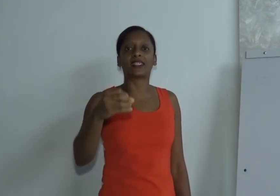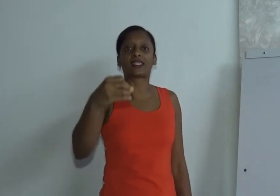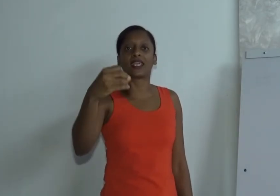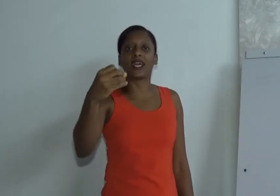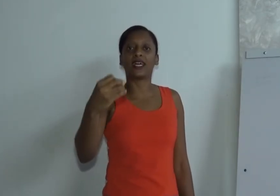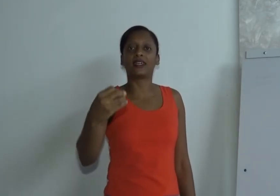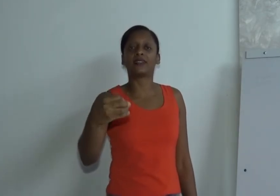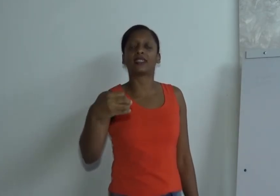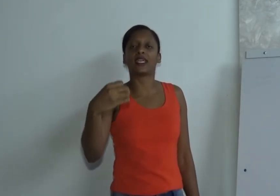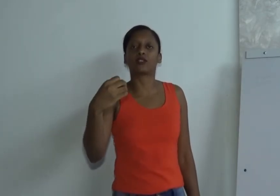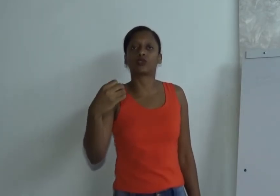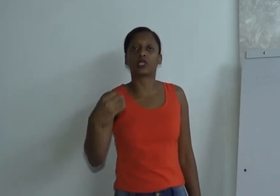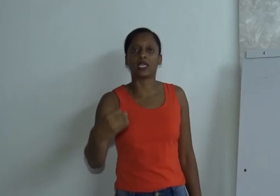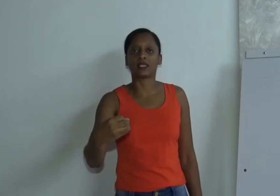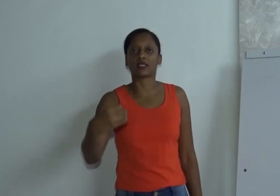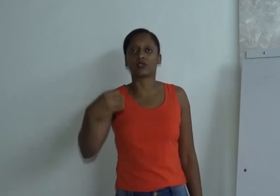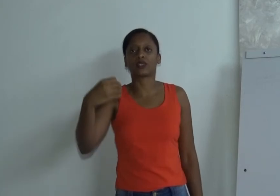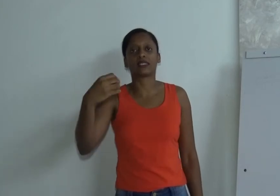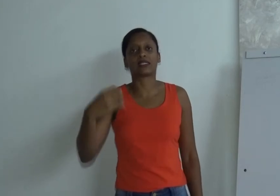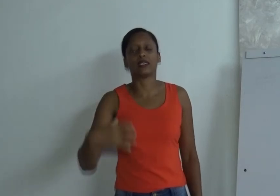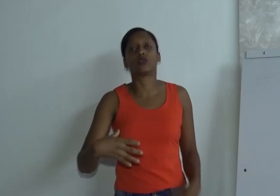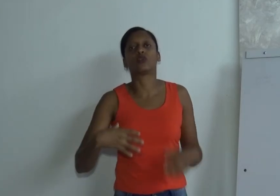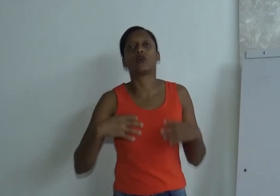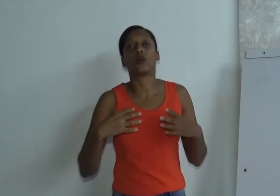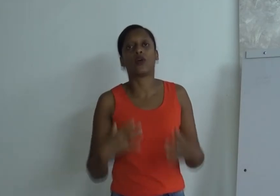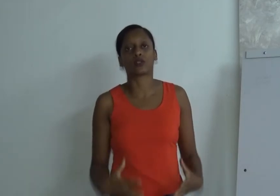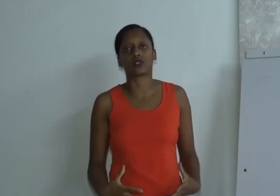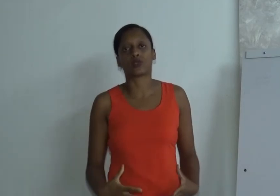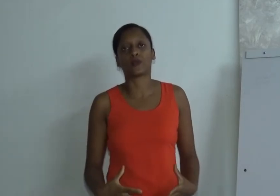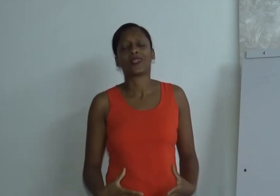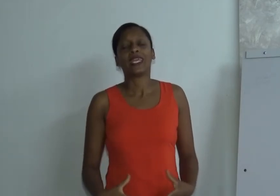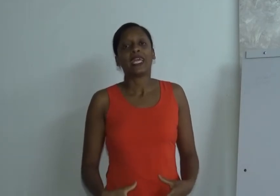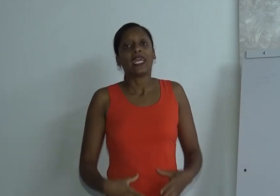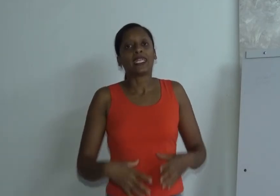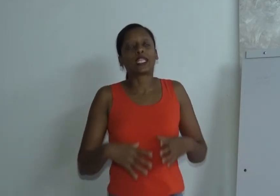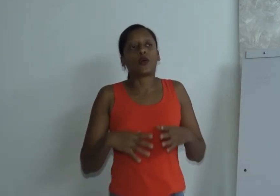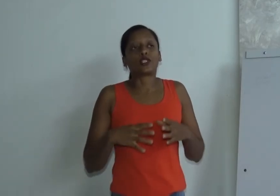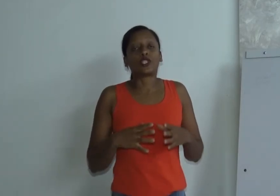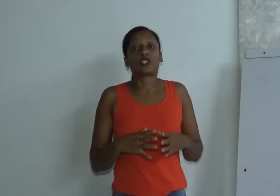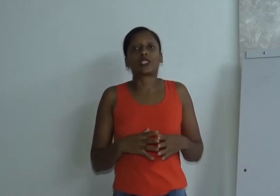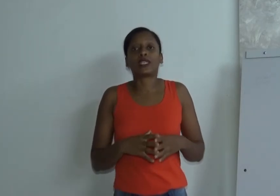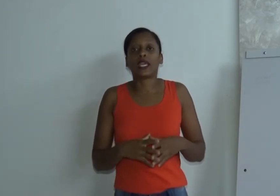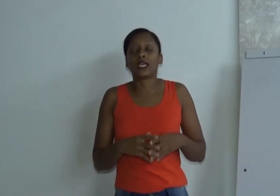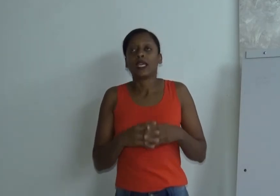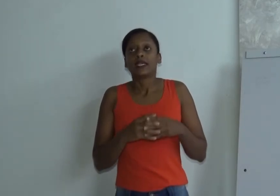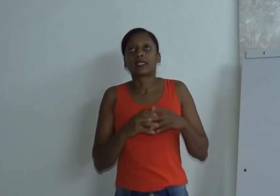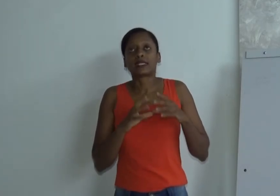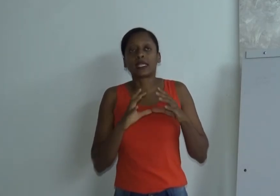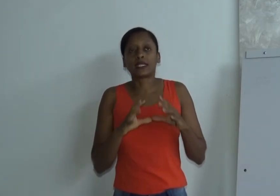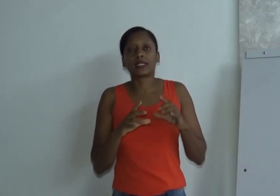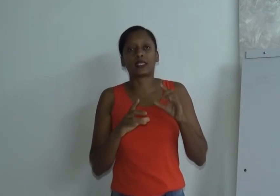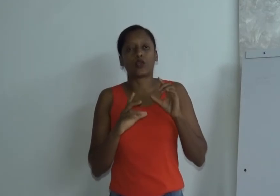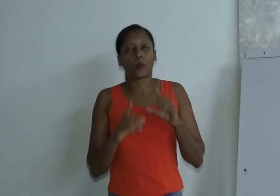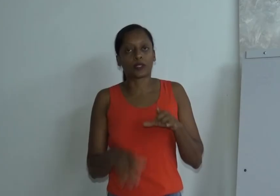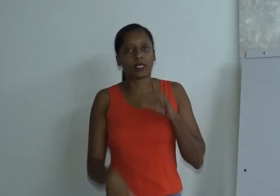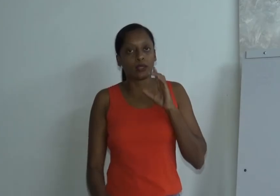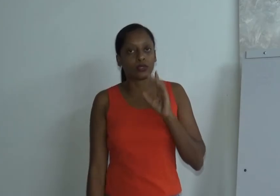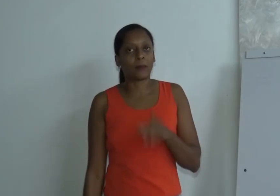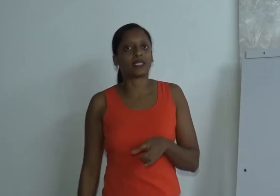que garantem a dureza do tecido ósseo. Então a gente tem 65% da